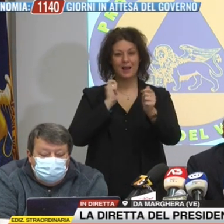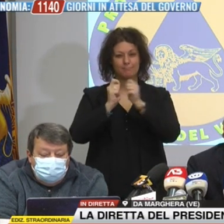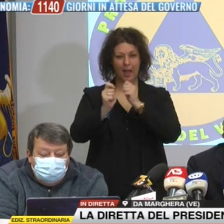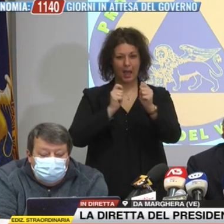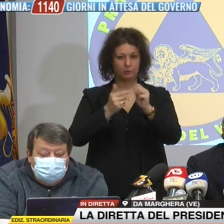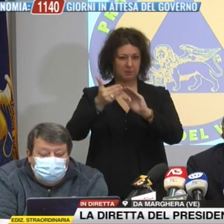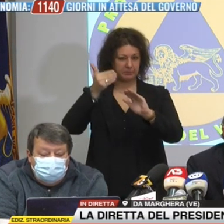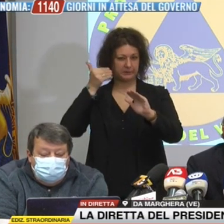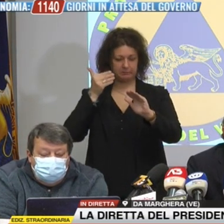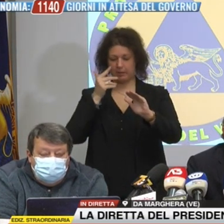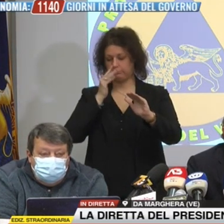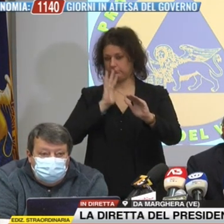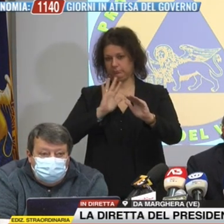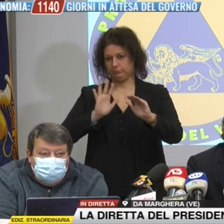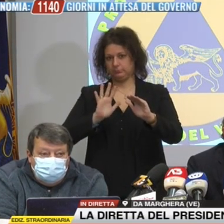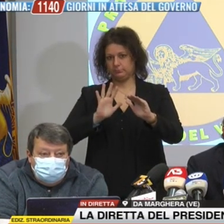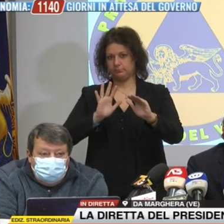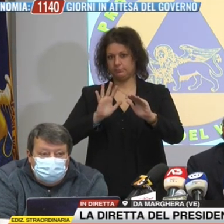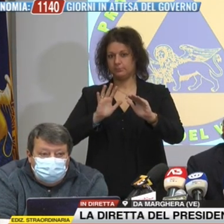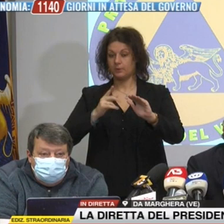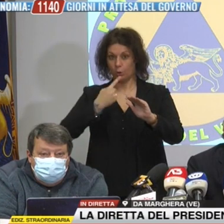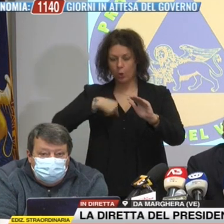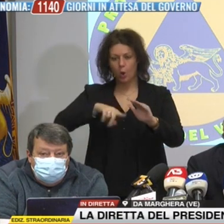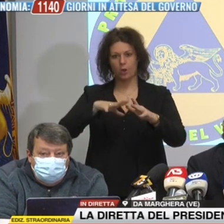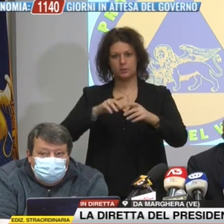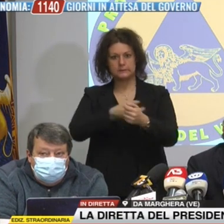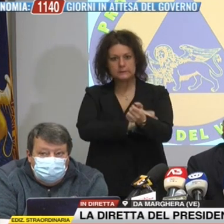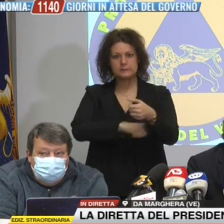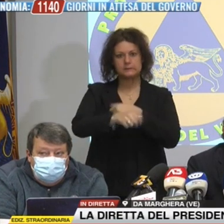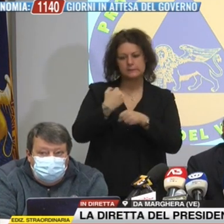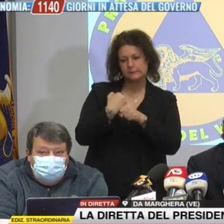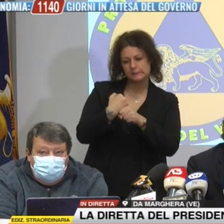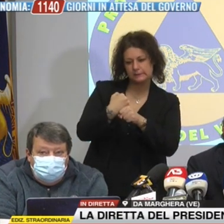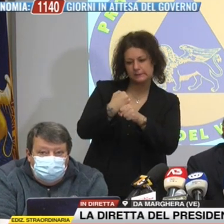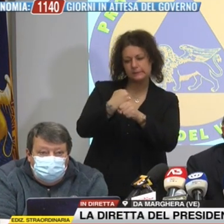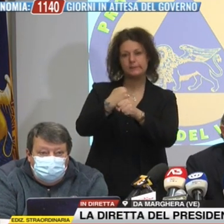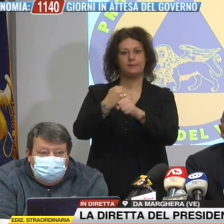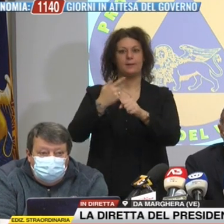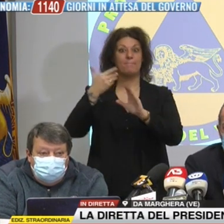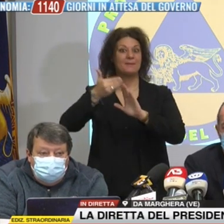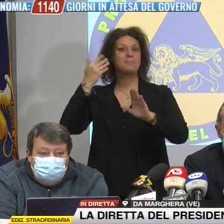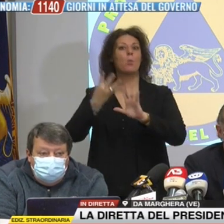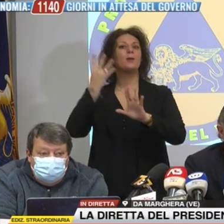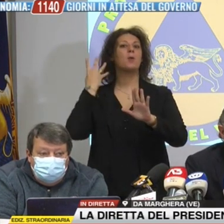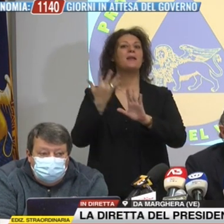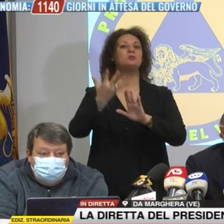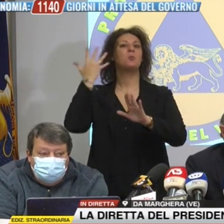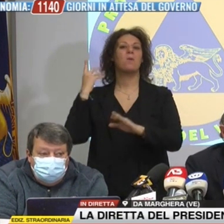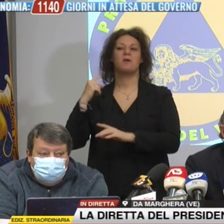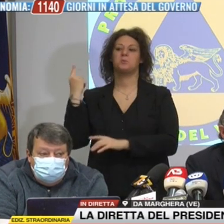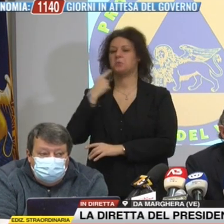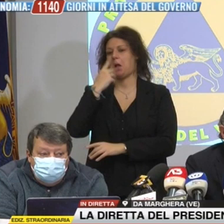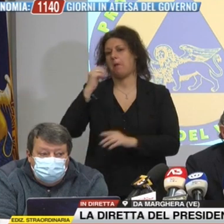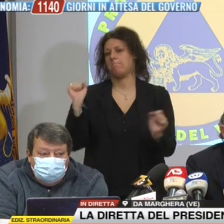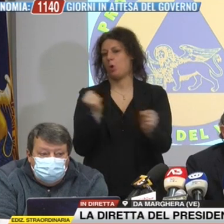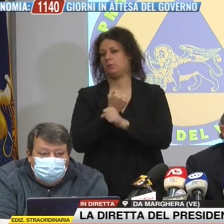Nessuno si sarebbe giocato neanche un centesimo 4-5 anni fa su questa partita. Quanti mi hanno detto ma è impossibile, alla